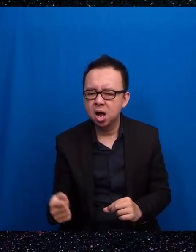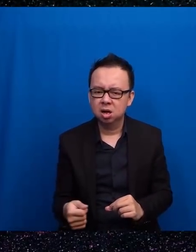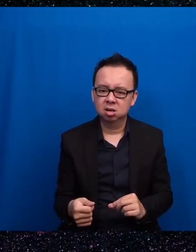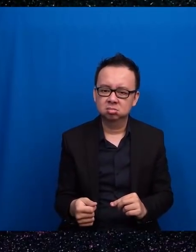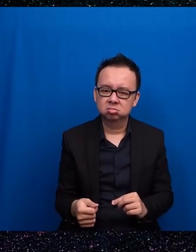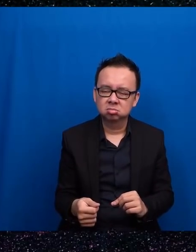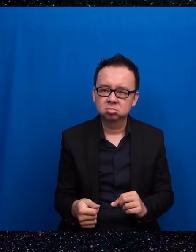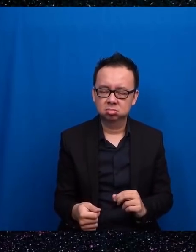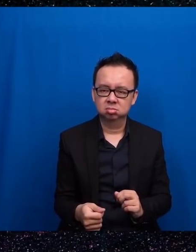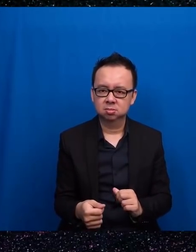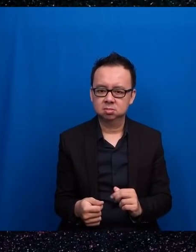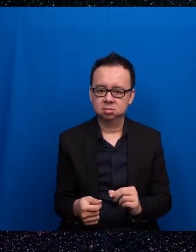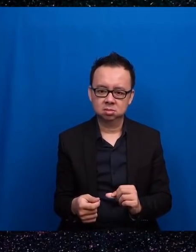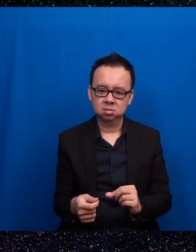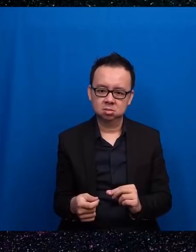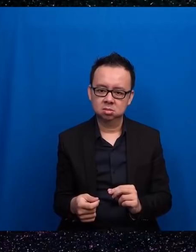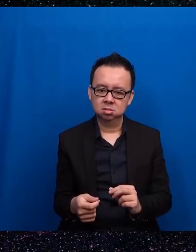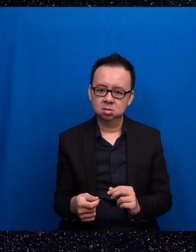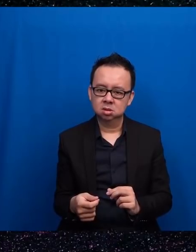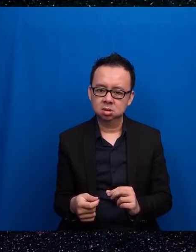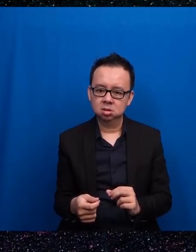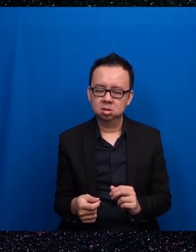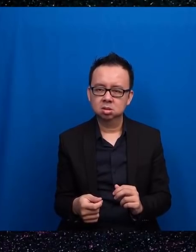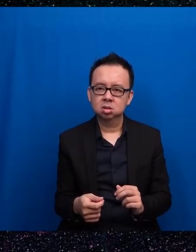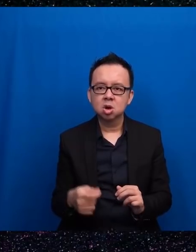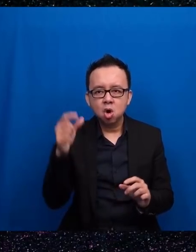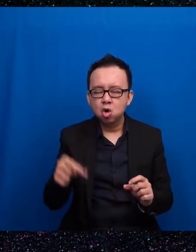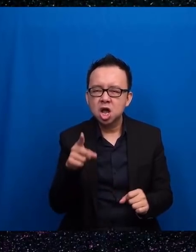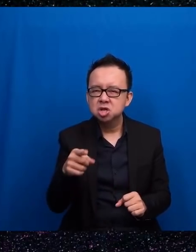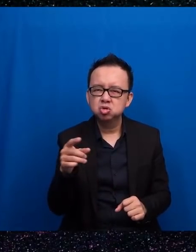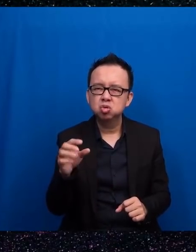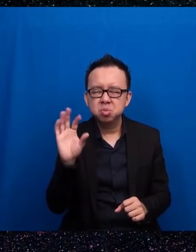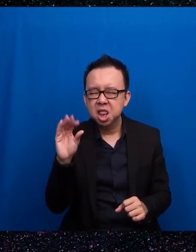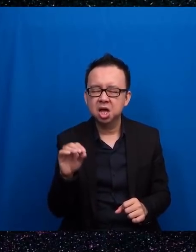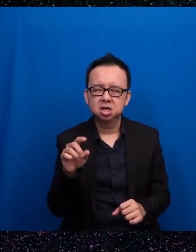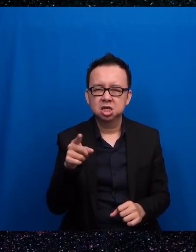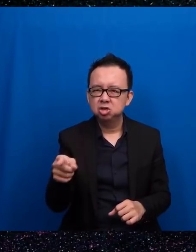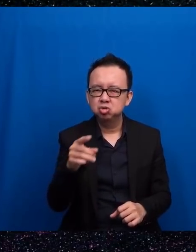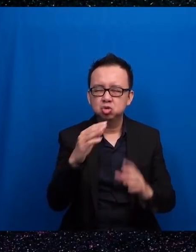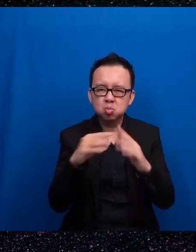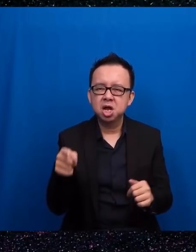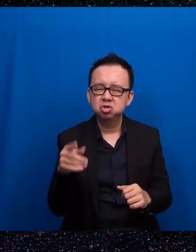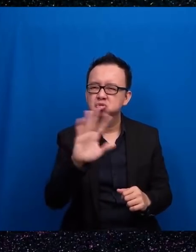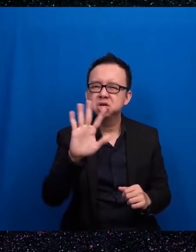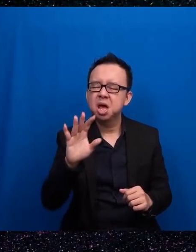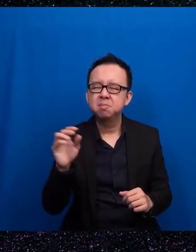lipat daripada market value. Dia berkata, pergilah dengan uangmu. Yang ini gak bisa dibeli,